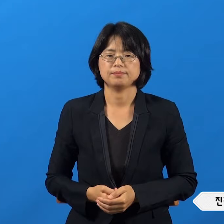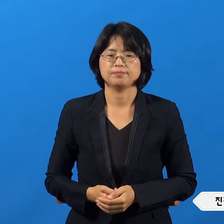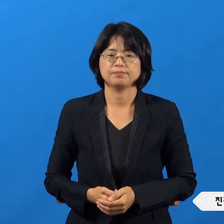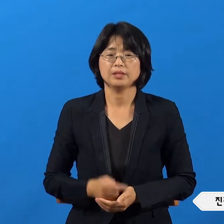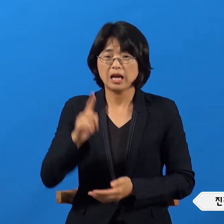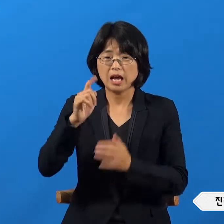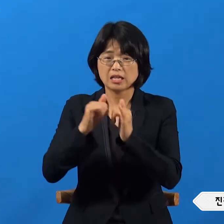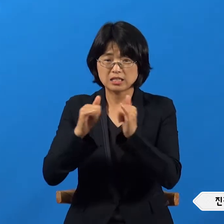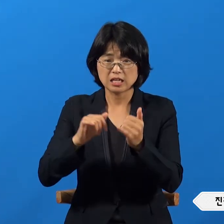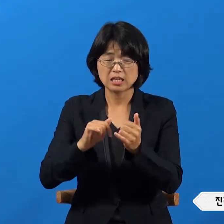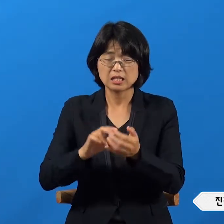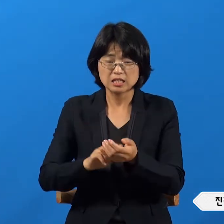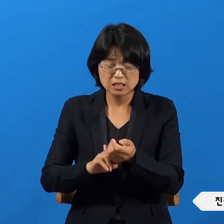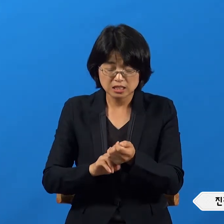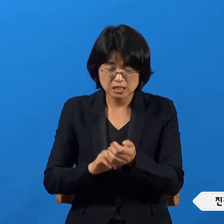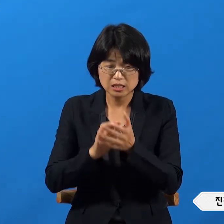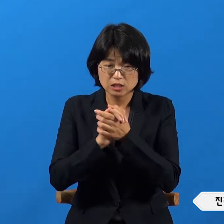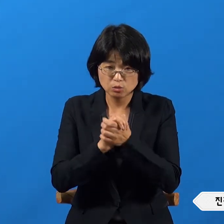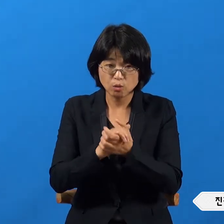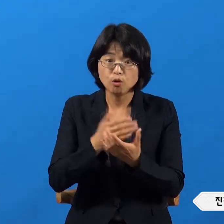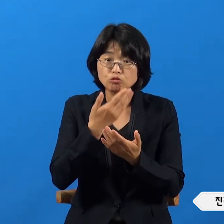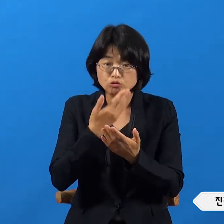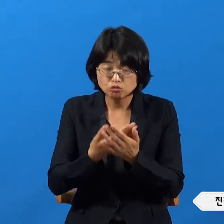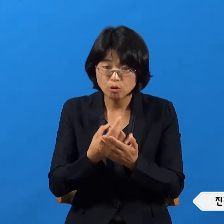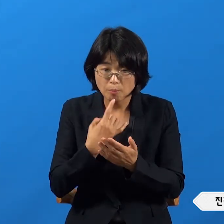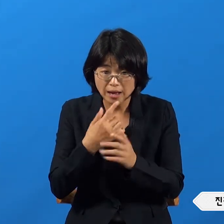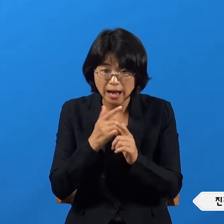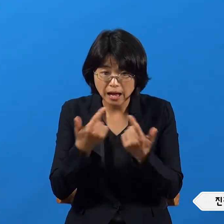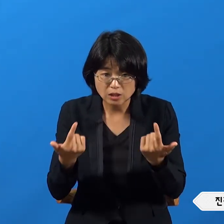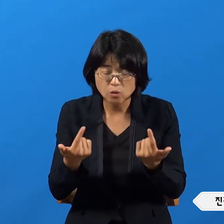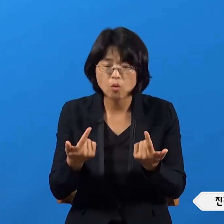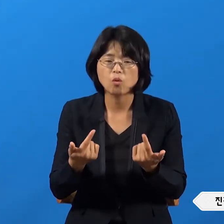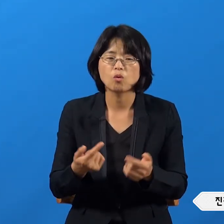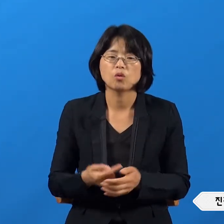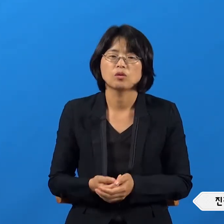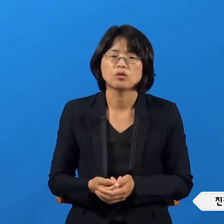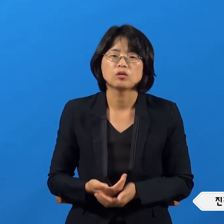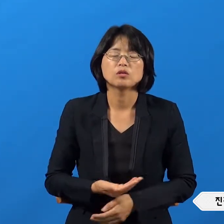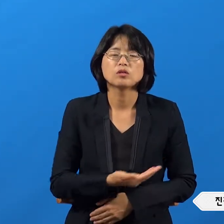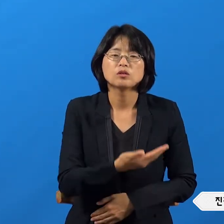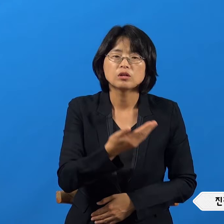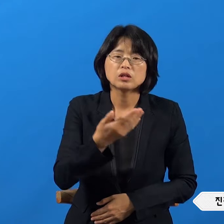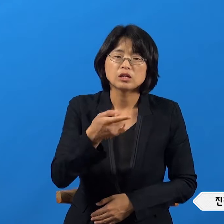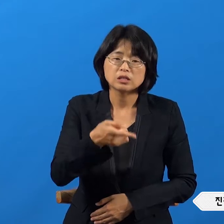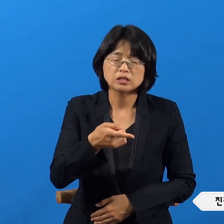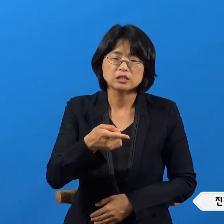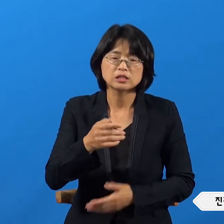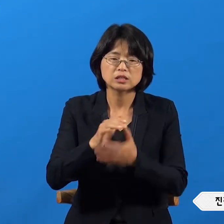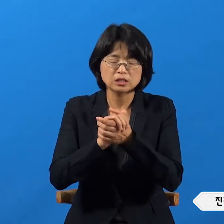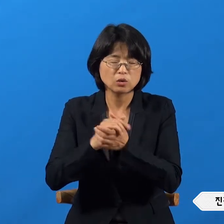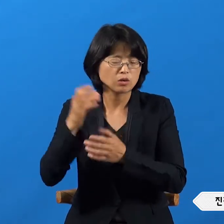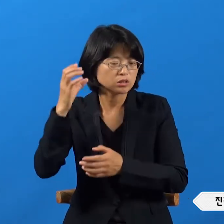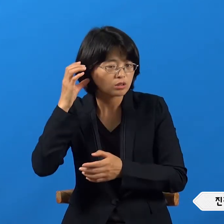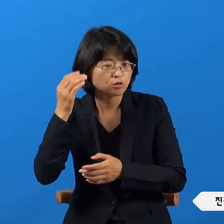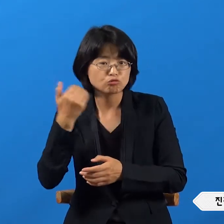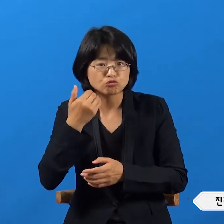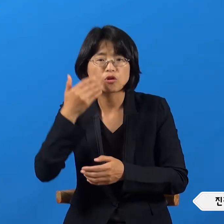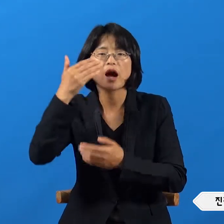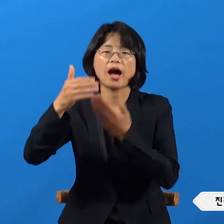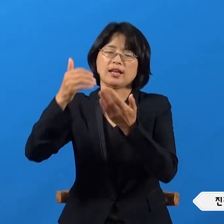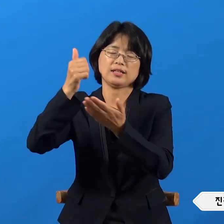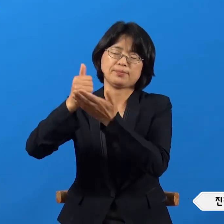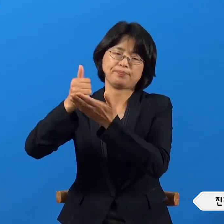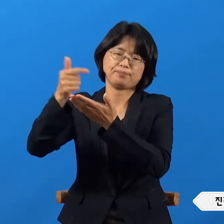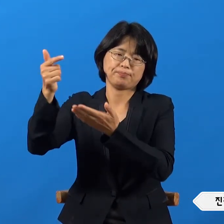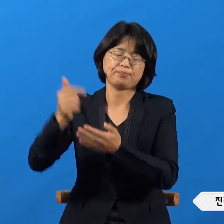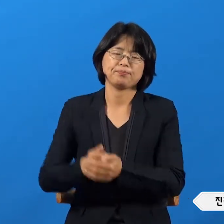그 기도의 대상자가 되시는 전능하신 하나님, 기적의 주인공이 되시는 하나님께서 그